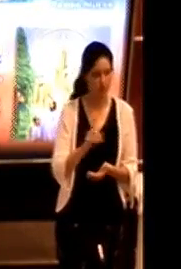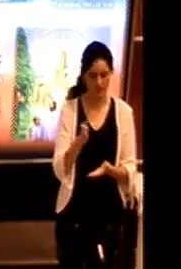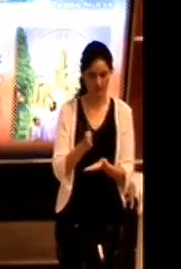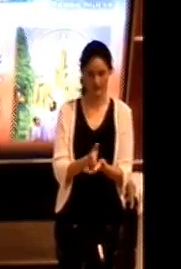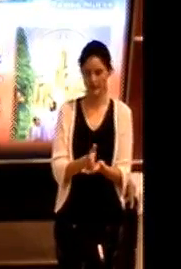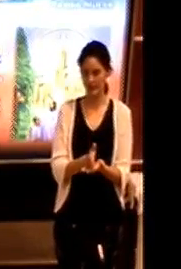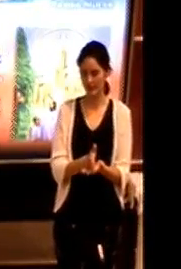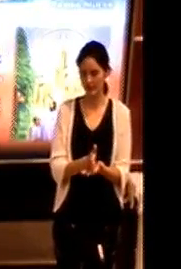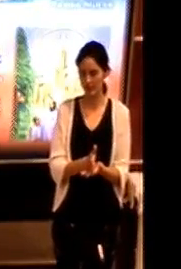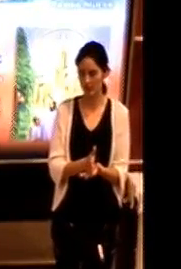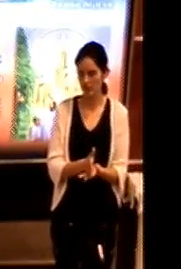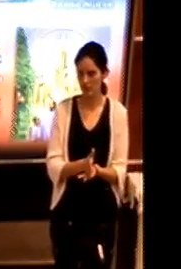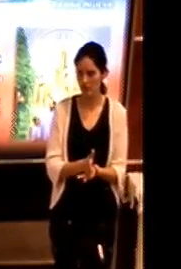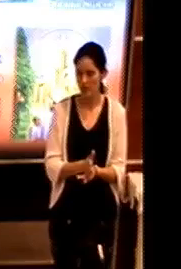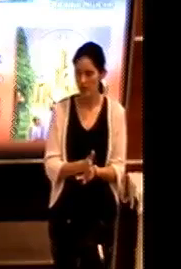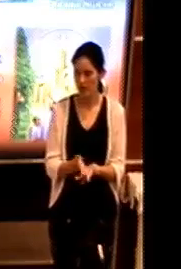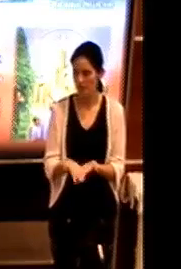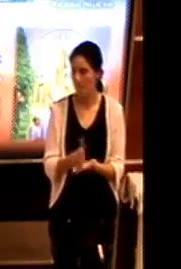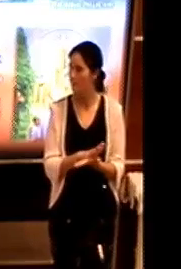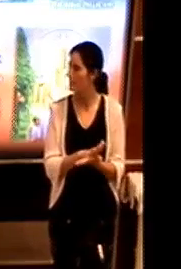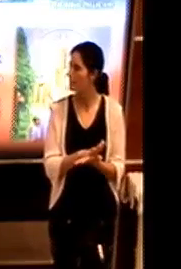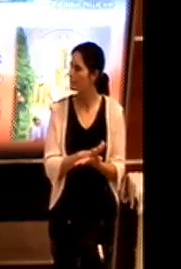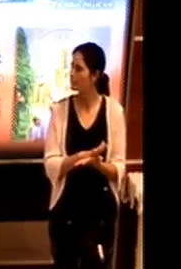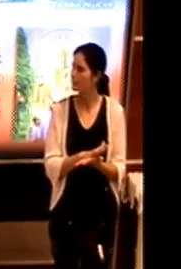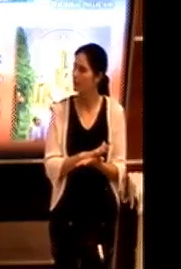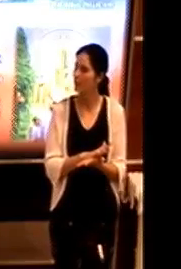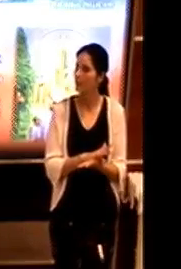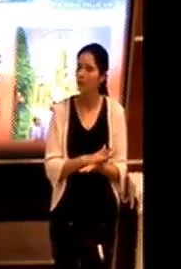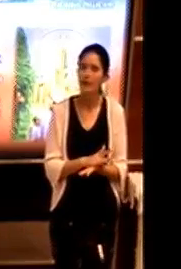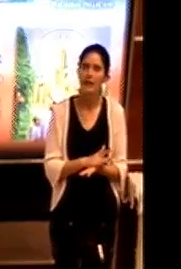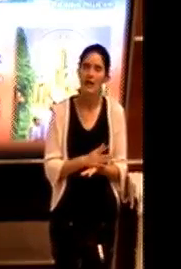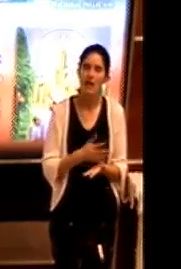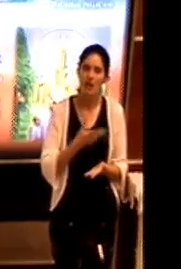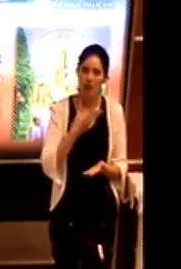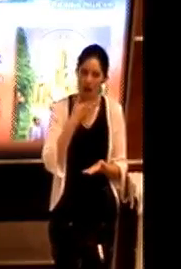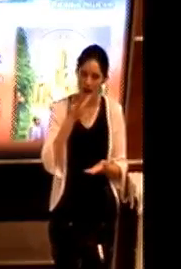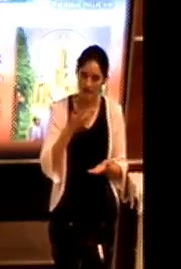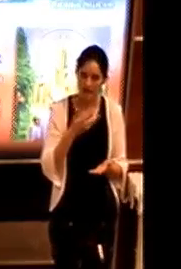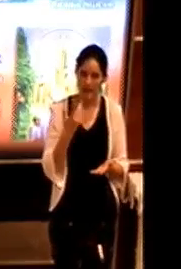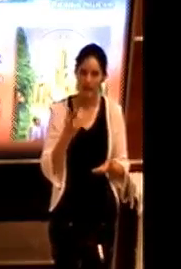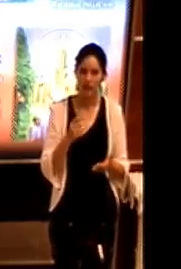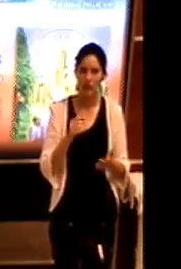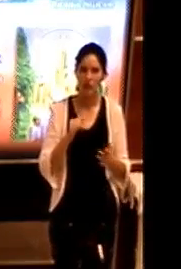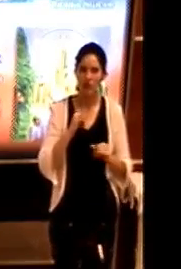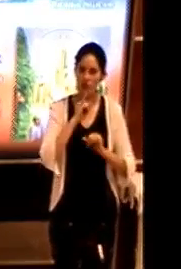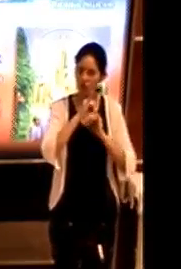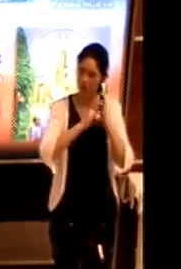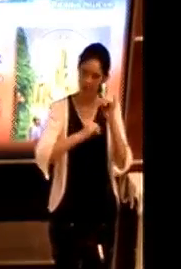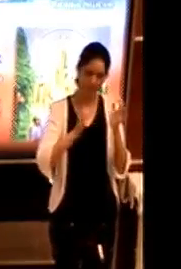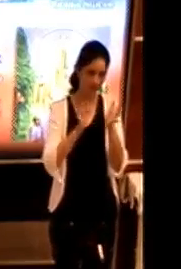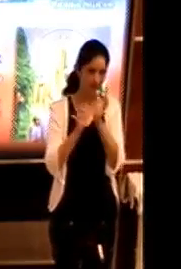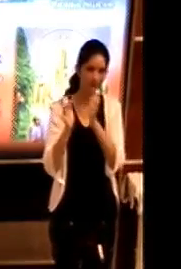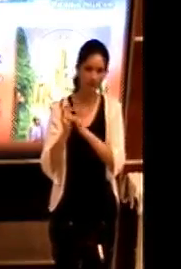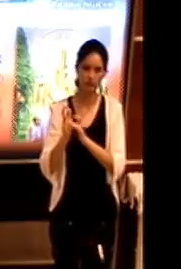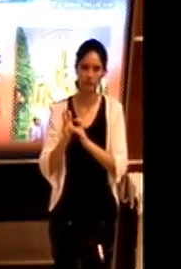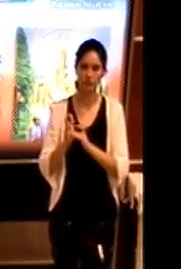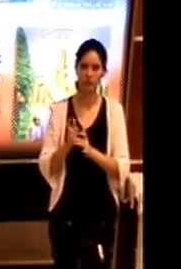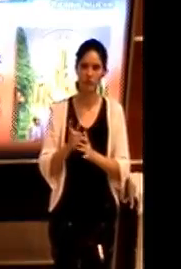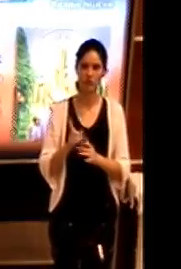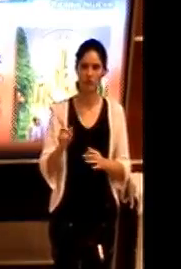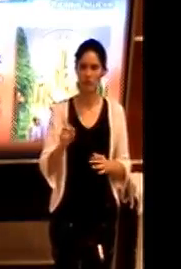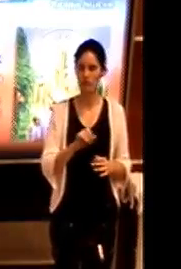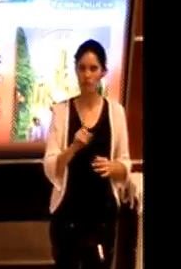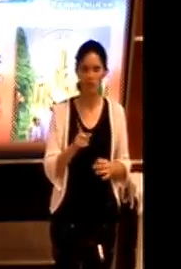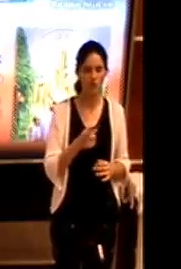fieles y quiénes no son fieles, estoy hablando, hermanos, en el nombre de Cristo. No crean que el hombre puede ser